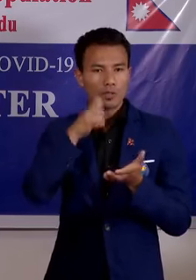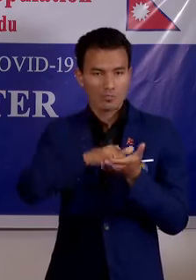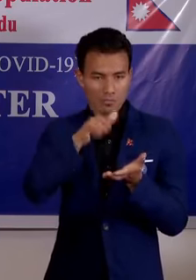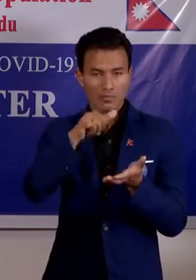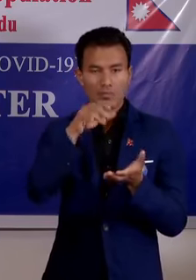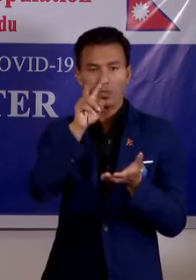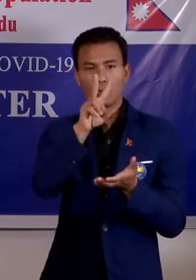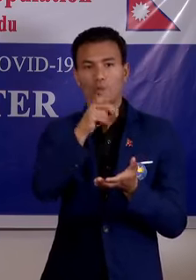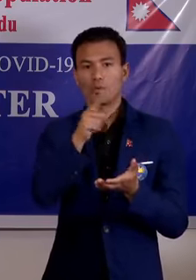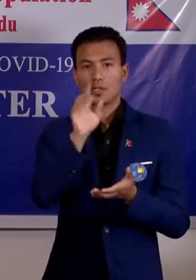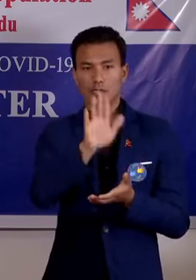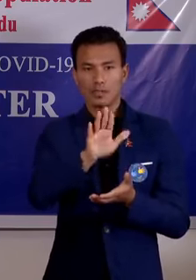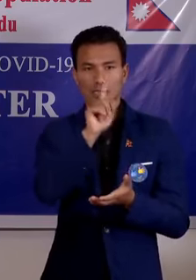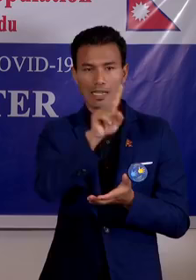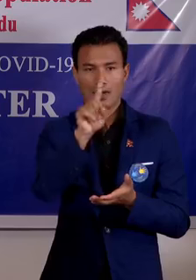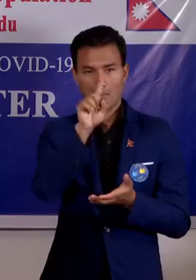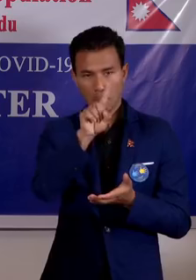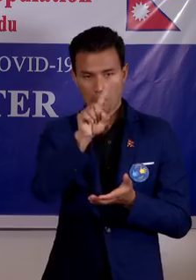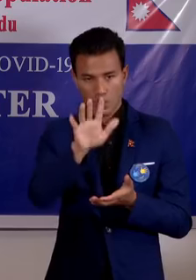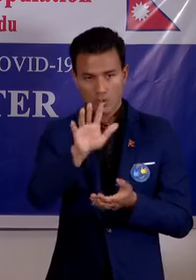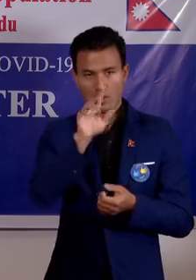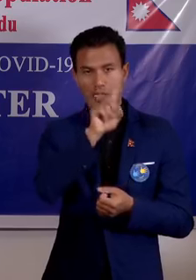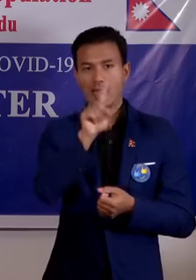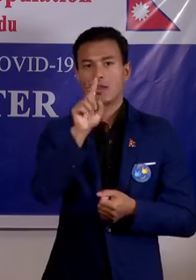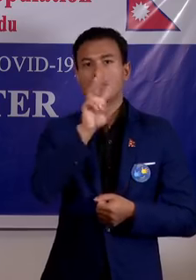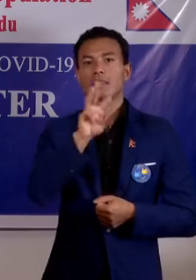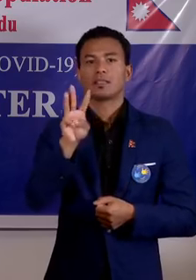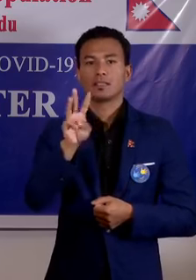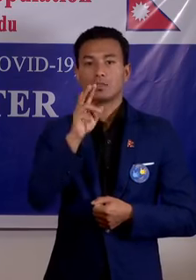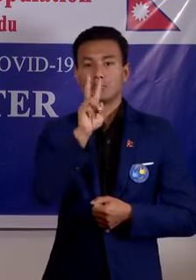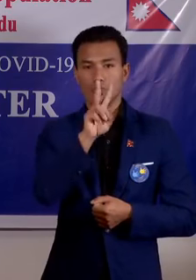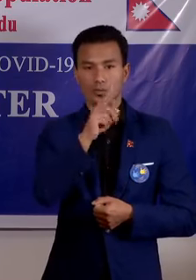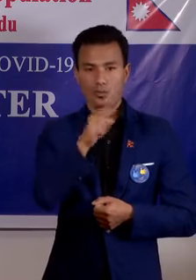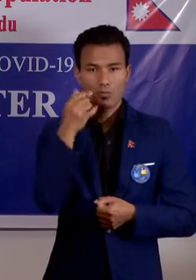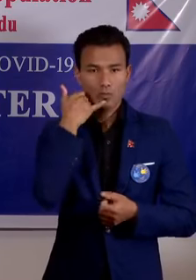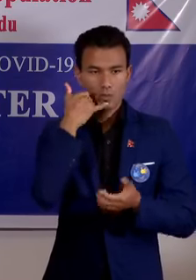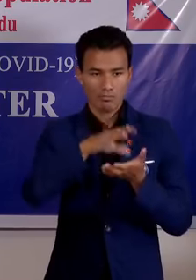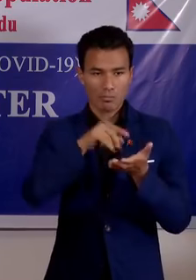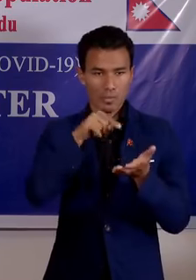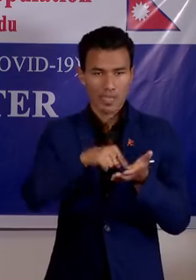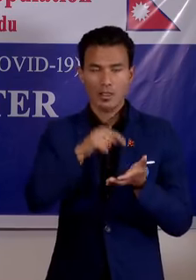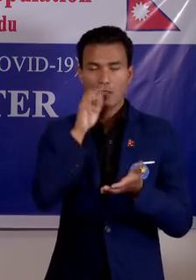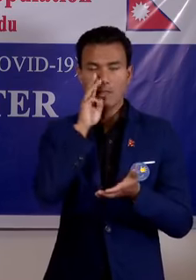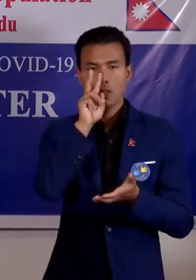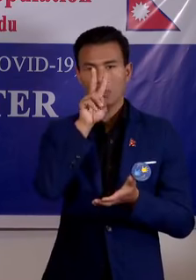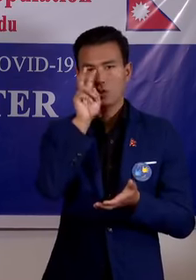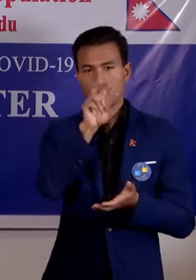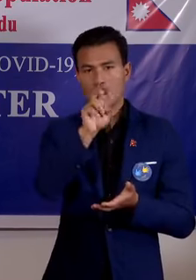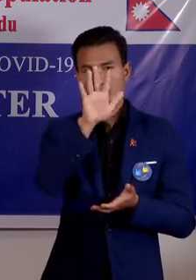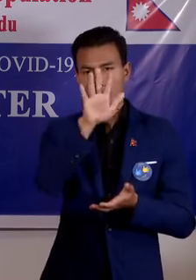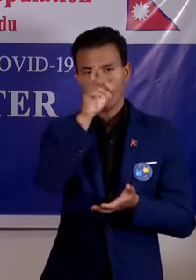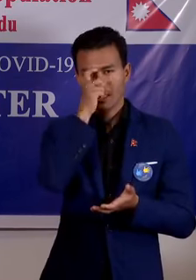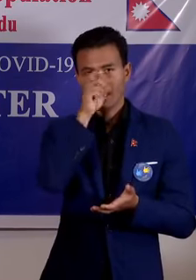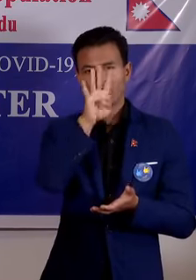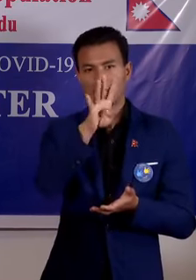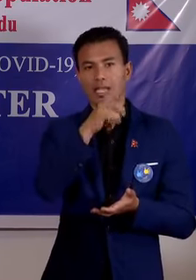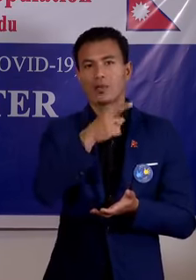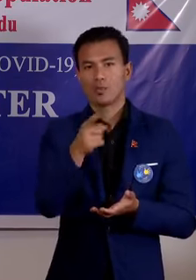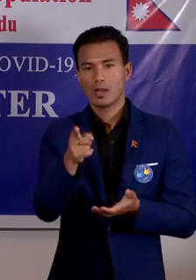हो, 11:15 र 11:33। यो दुईवटा कल सेन्टरमा गरेर जम्मा